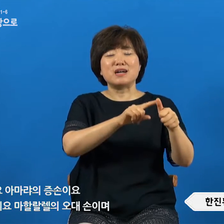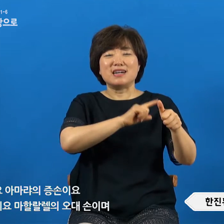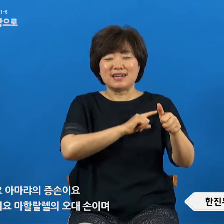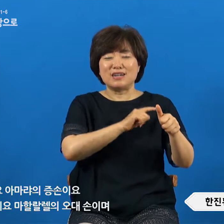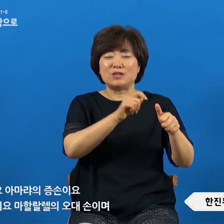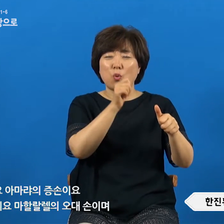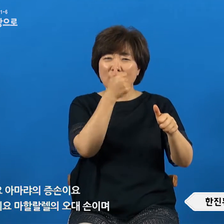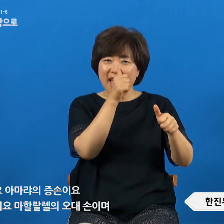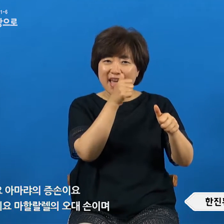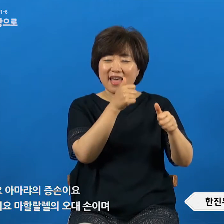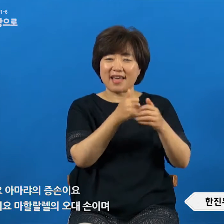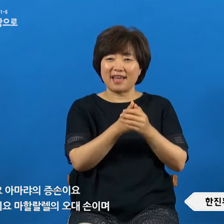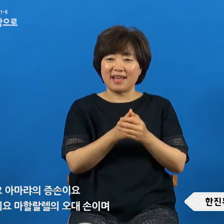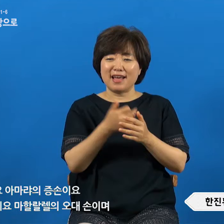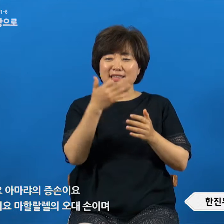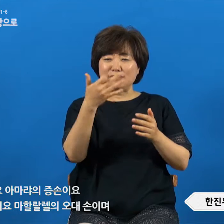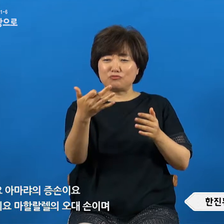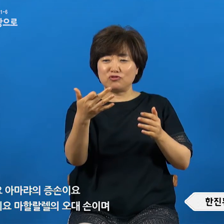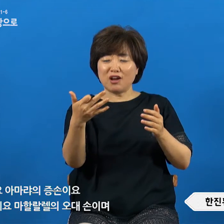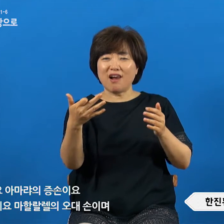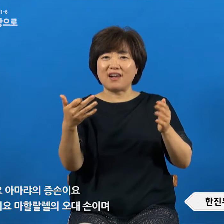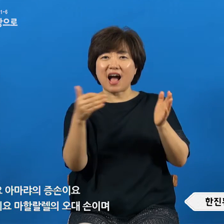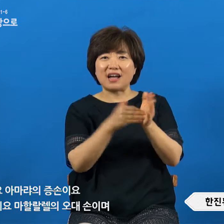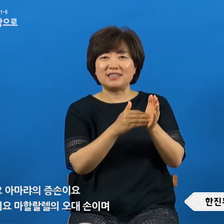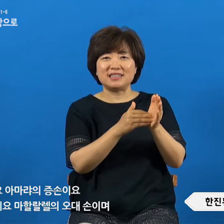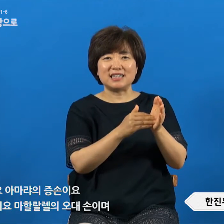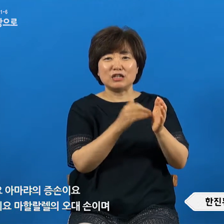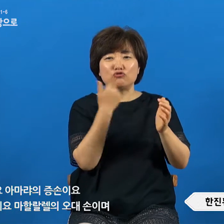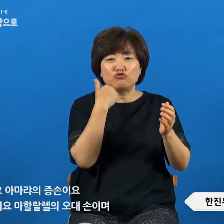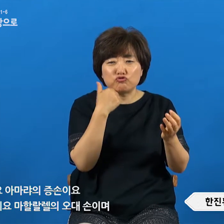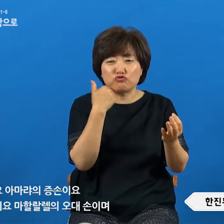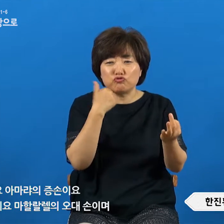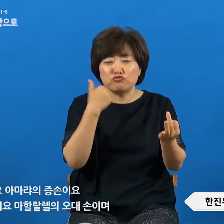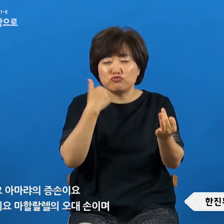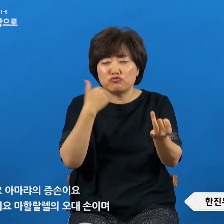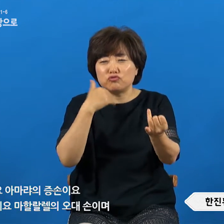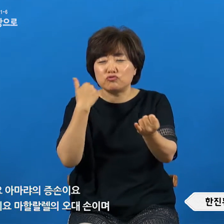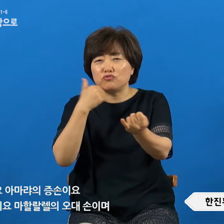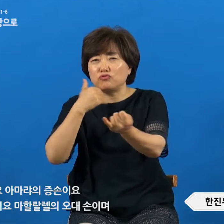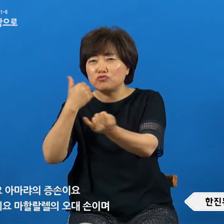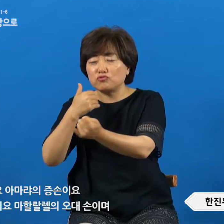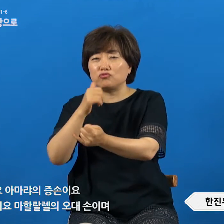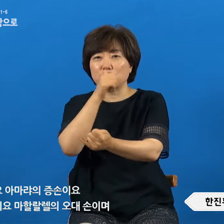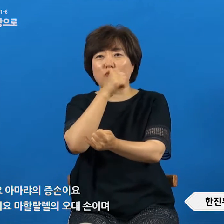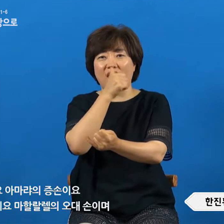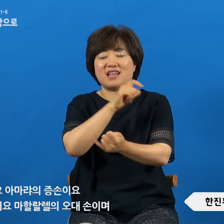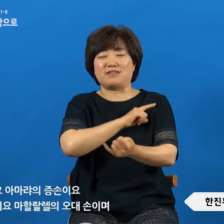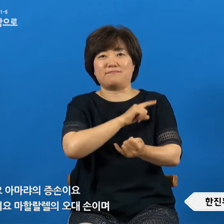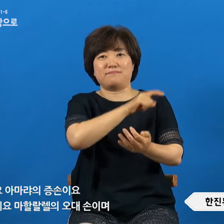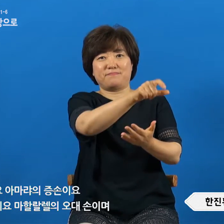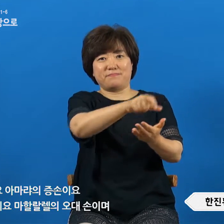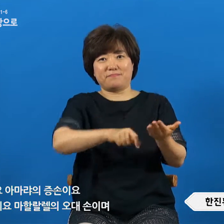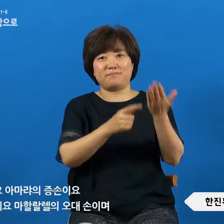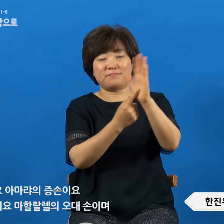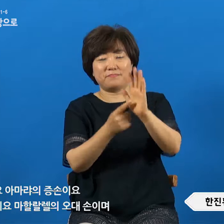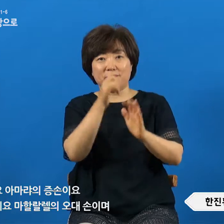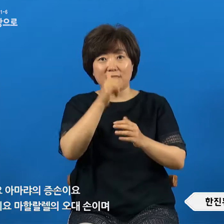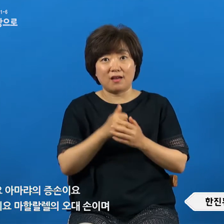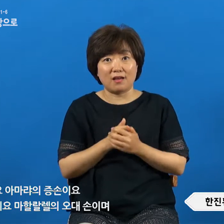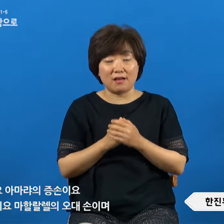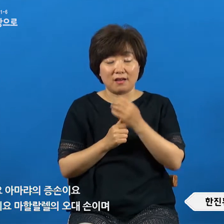지금 다 읽지는 않았지만 19절까지 쭉 그렇게 소개가 되고 있습니다. 여러분 생각해